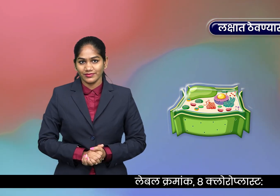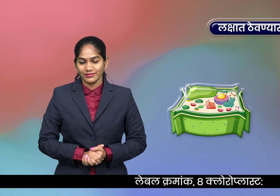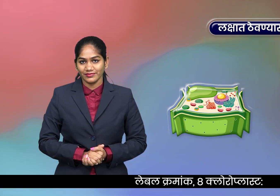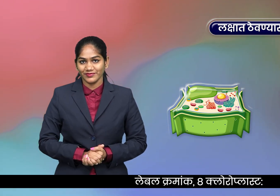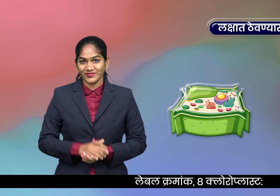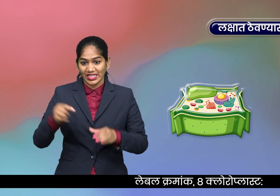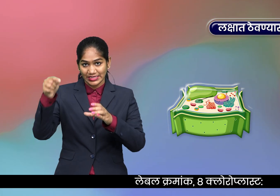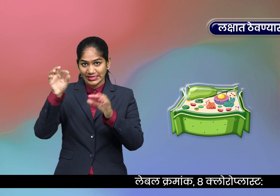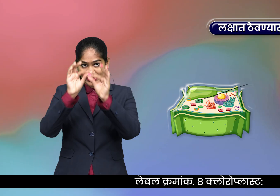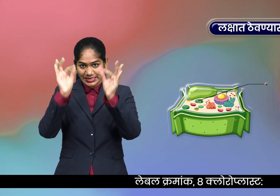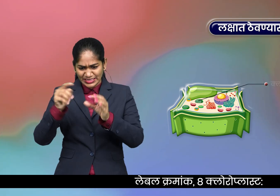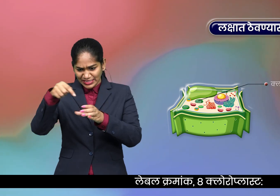लेबल क्रमांक 8, क्लोरोप्लास्ट.